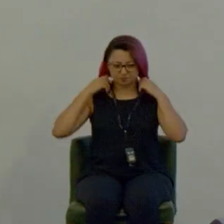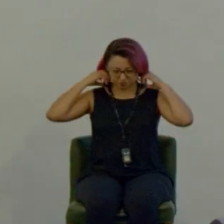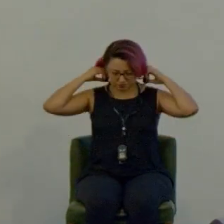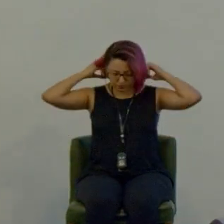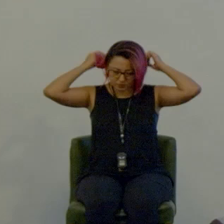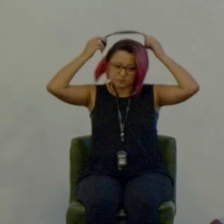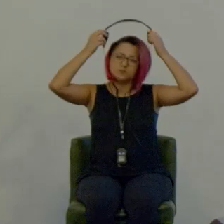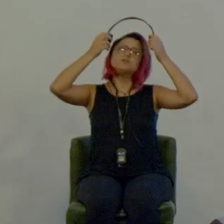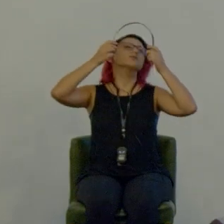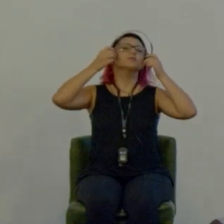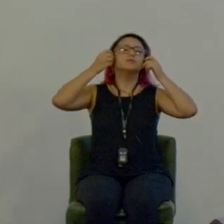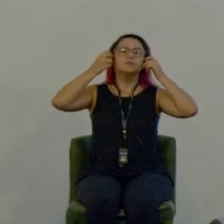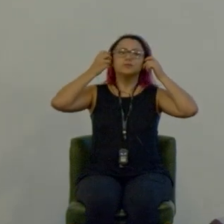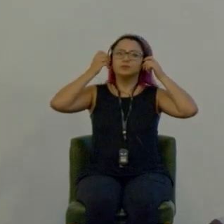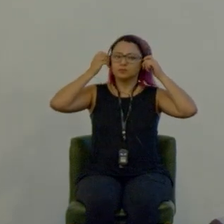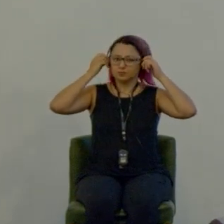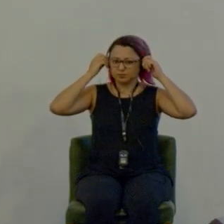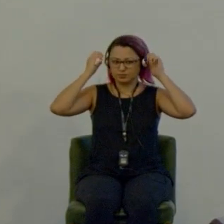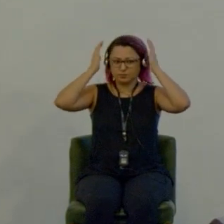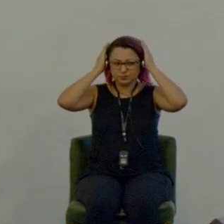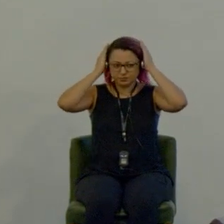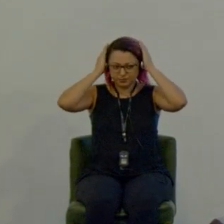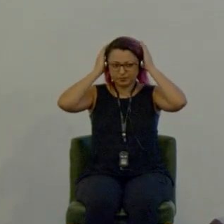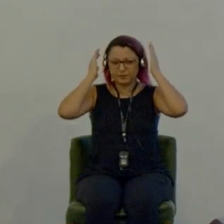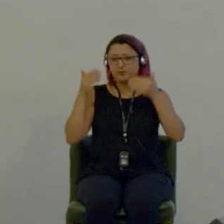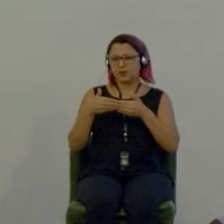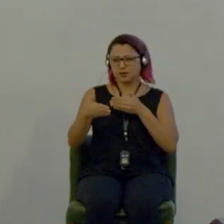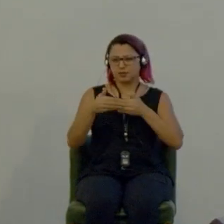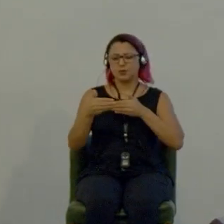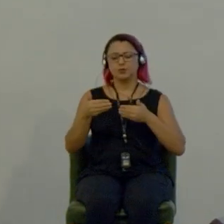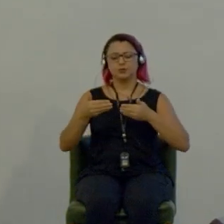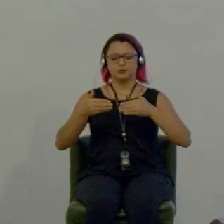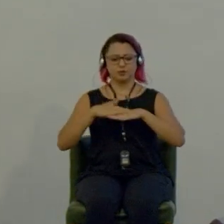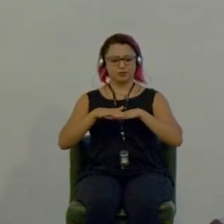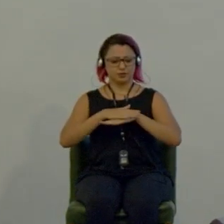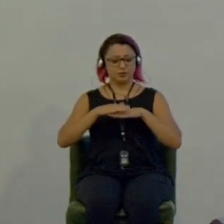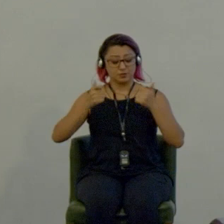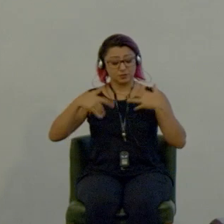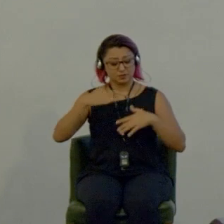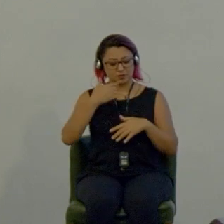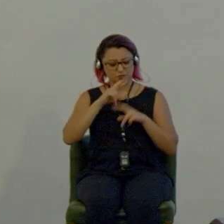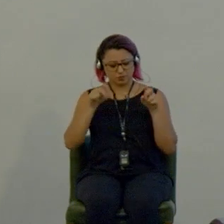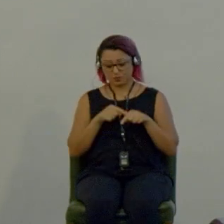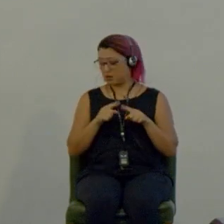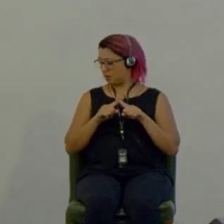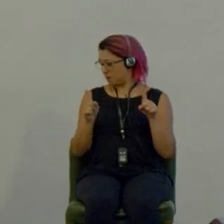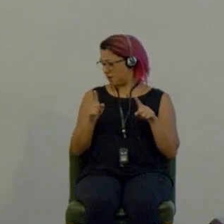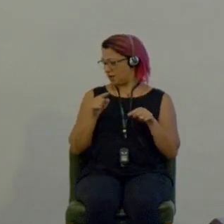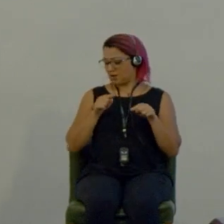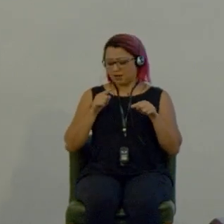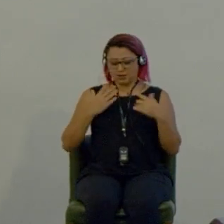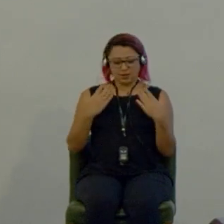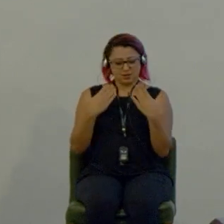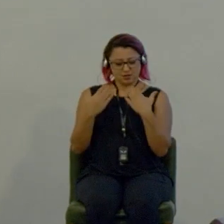E nossos trabalhos, eu vou falar mais sobre isso daqui a pouquinho, mas a gente tem trabalhado, nós temos tentado entender como é que foi essa história da relação